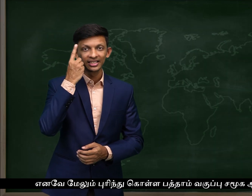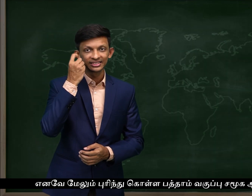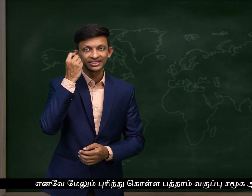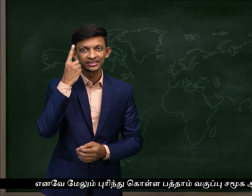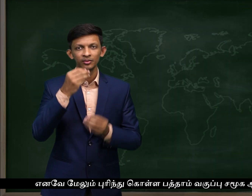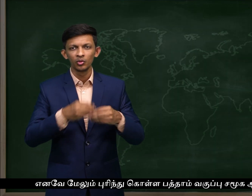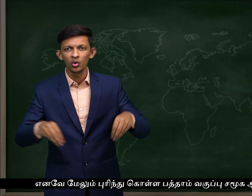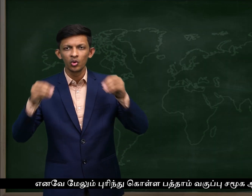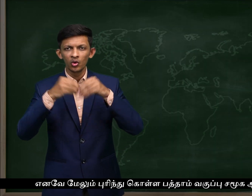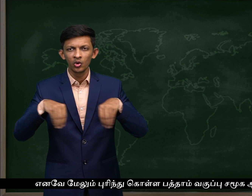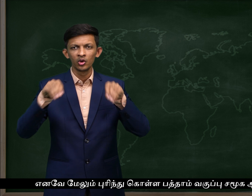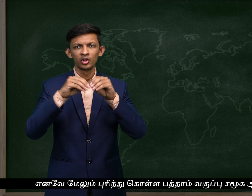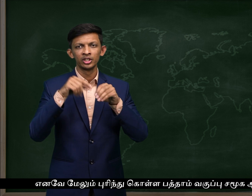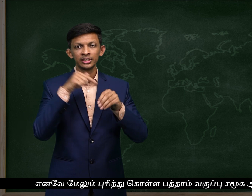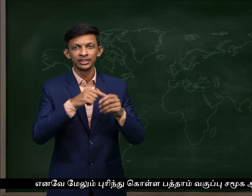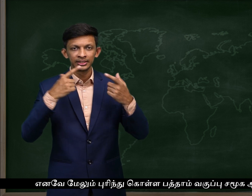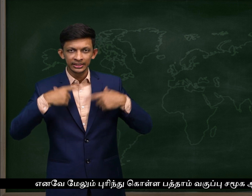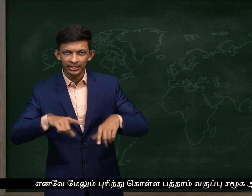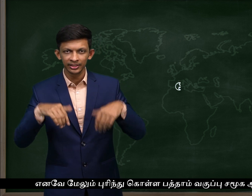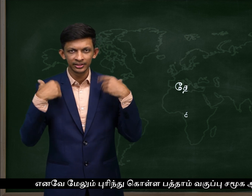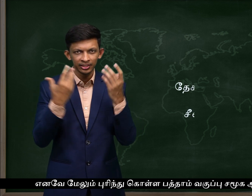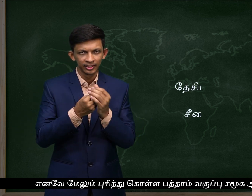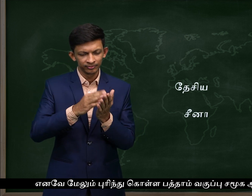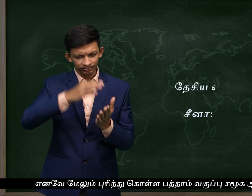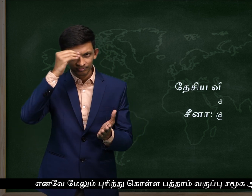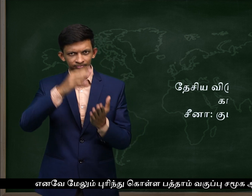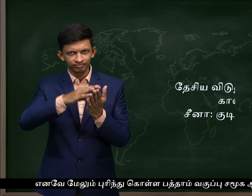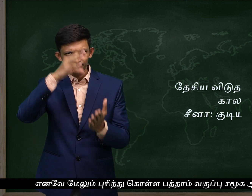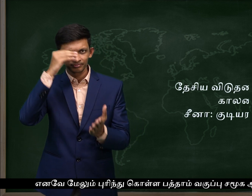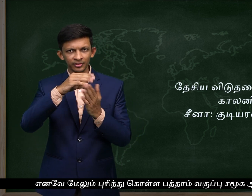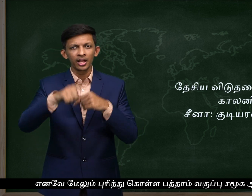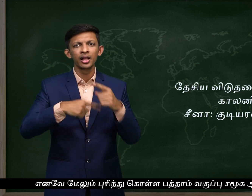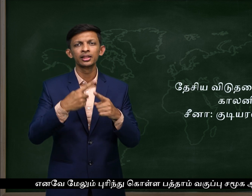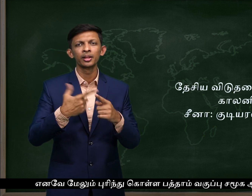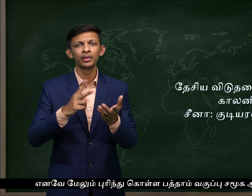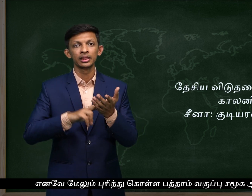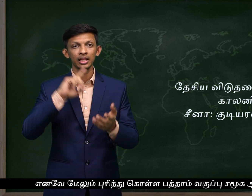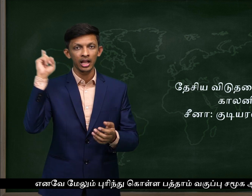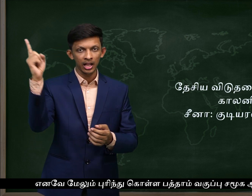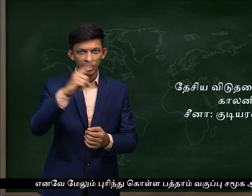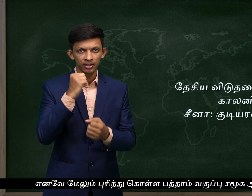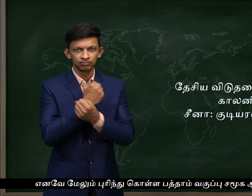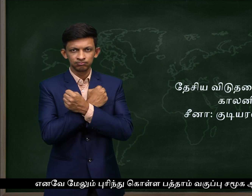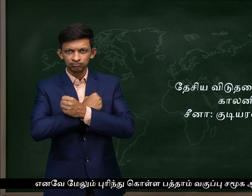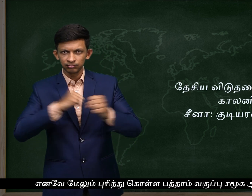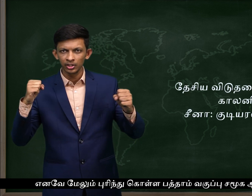எனவே மேலும் புரிந்து கொள்ள 10ஆம் வகுப்பு சமூக அறிவியலிலிருந்து